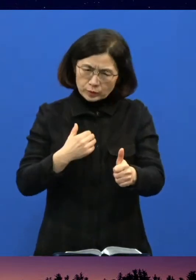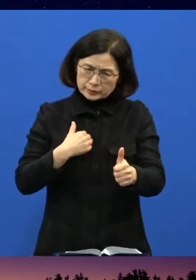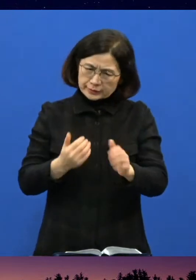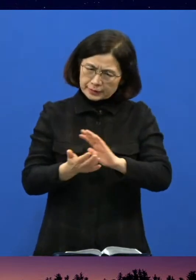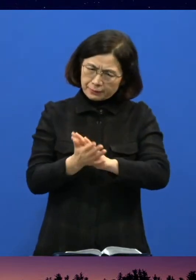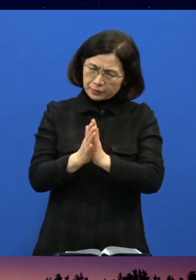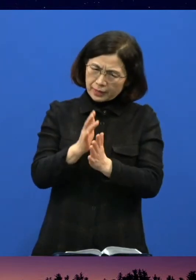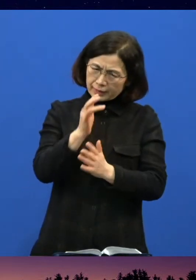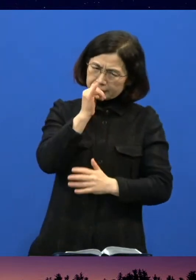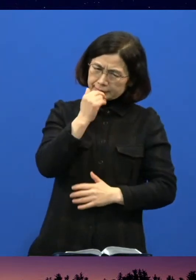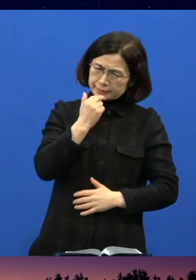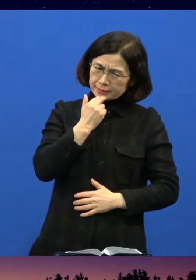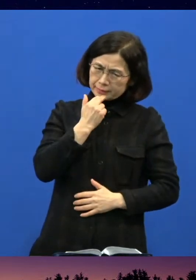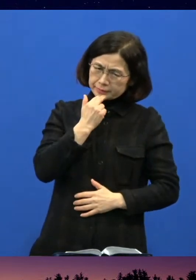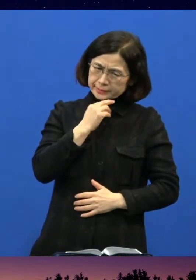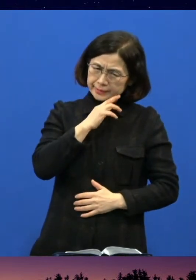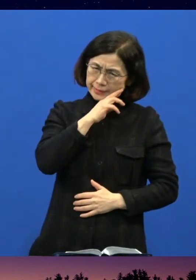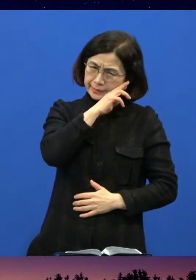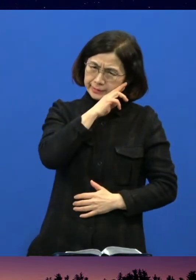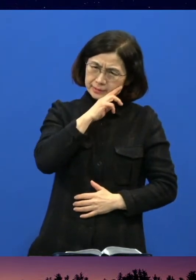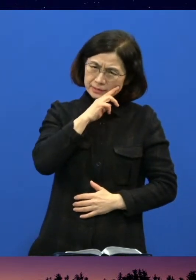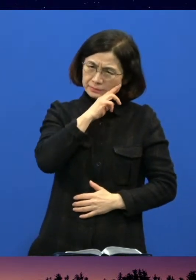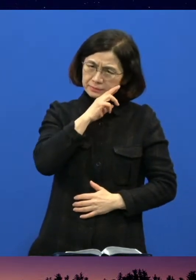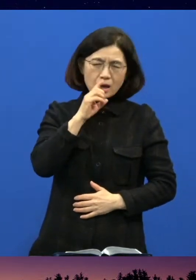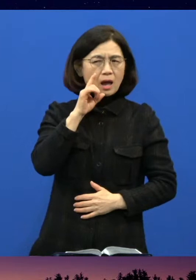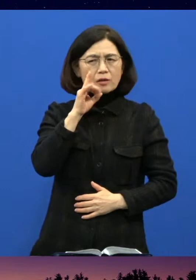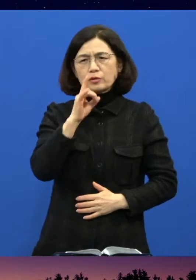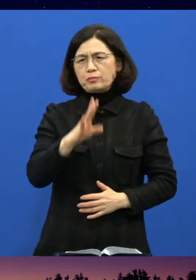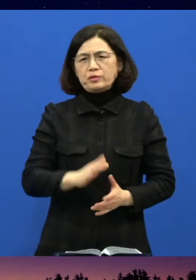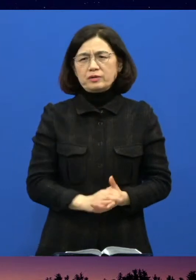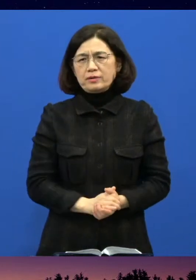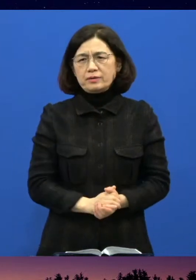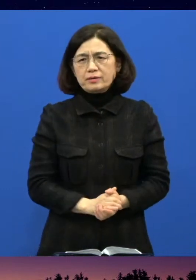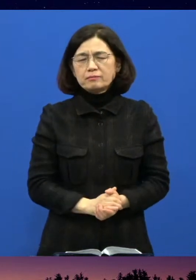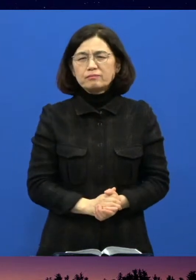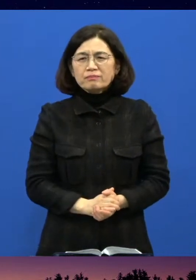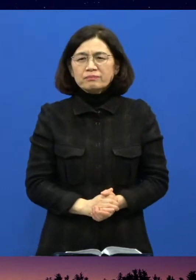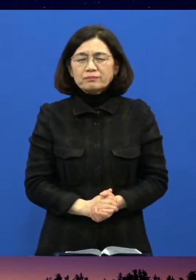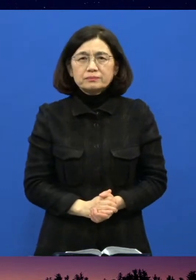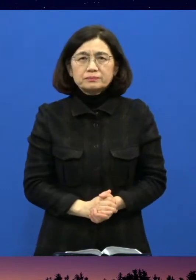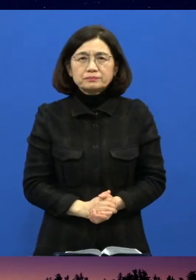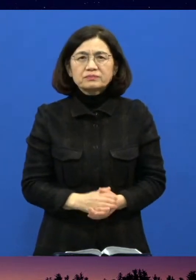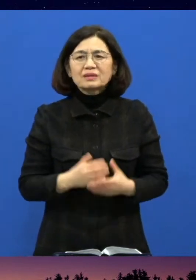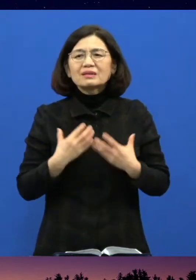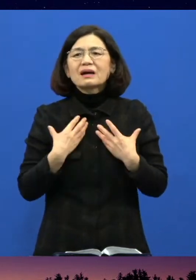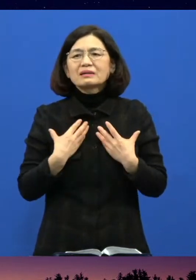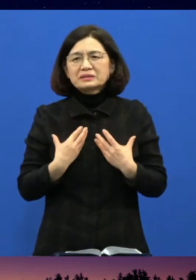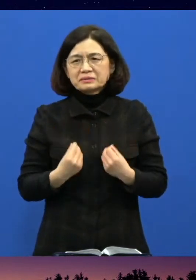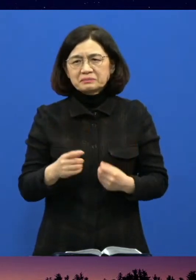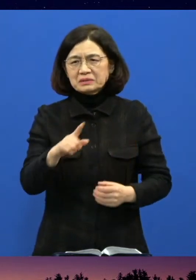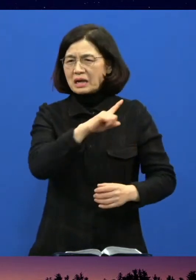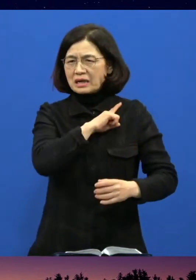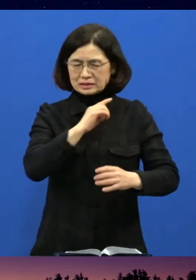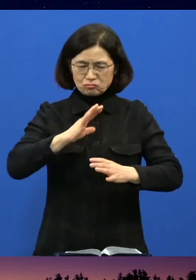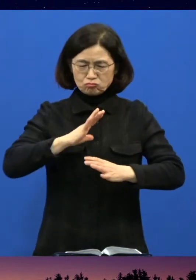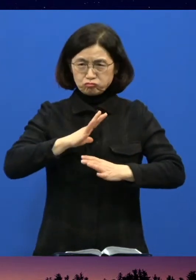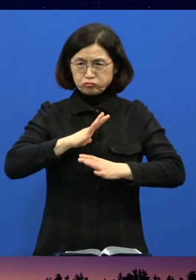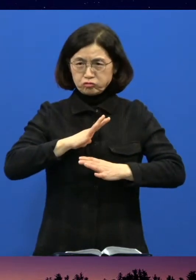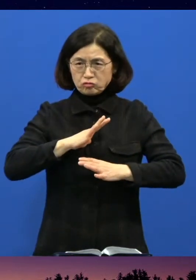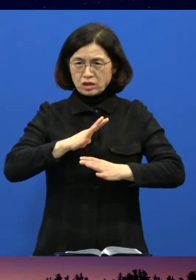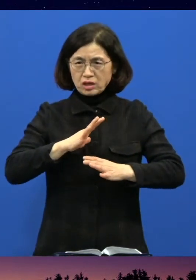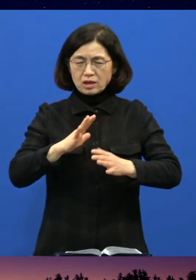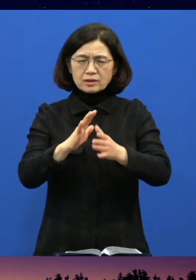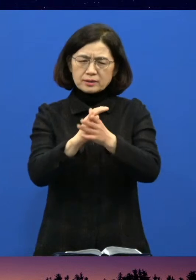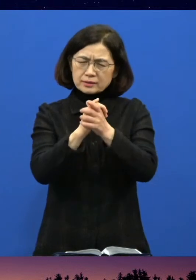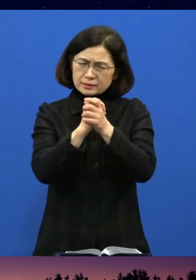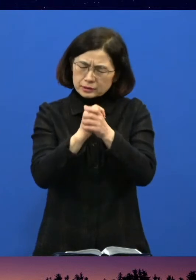이 기도하는 사람들에게서 자주 찾아오는 무서운 적이 하나 있는데 그게 뭐냐면 낙심이라고 하는 것이죠. 기도해도 잘